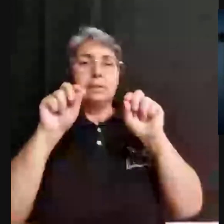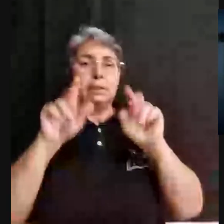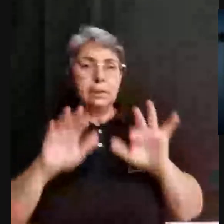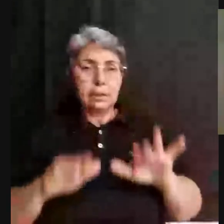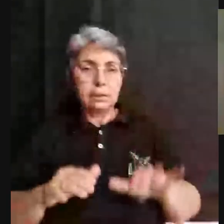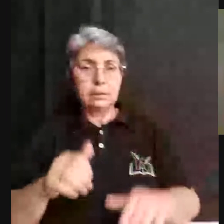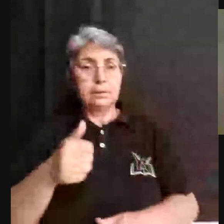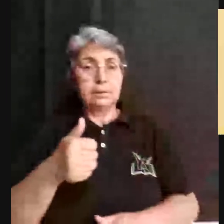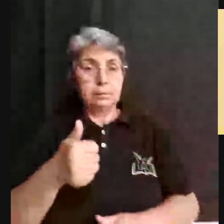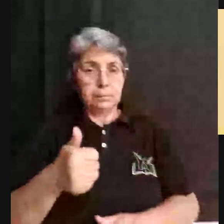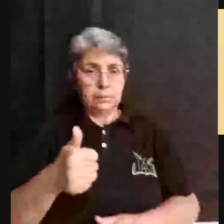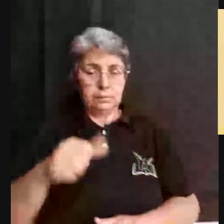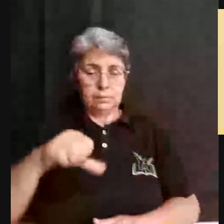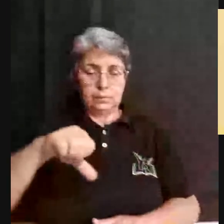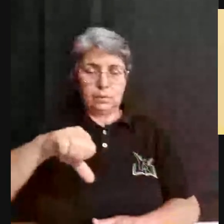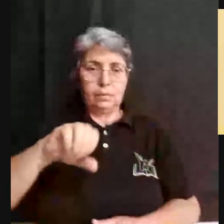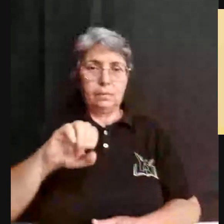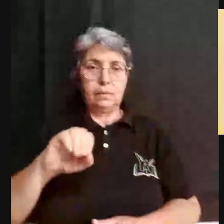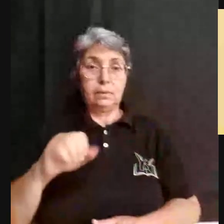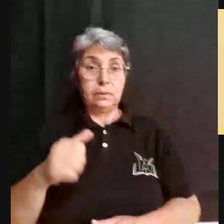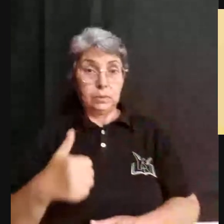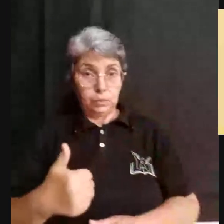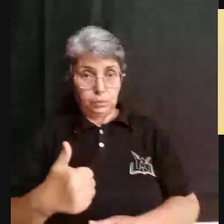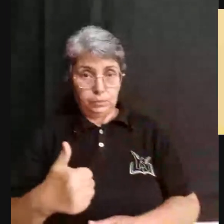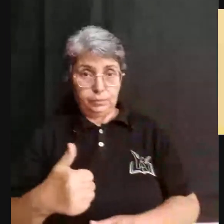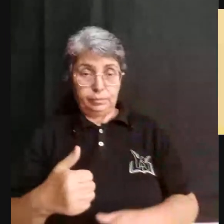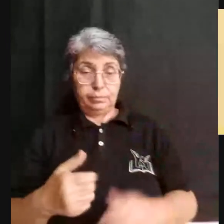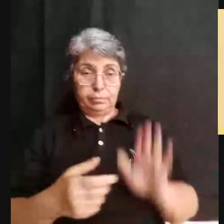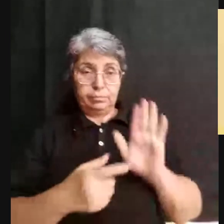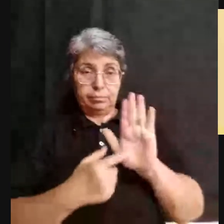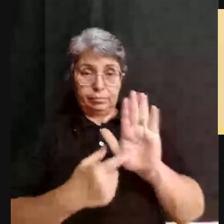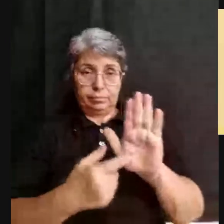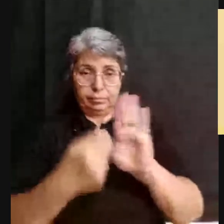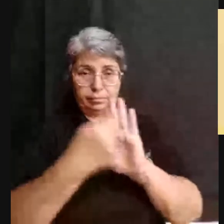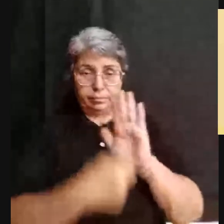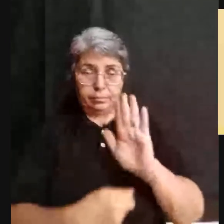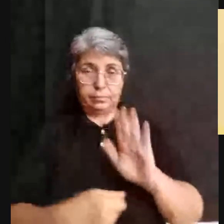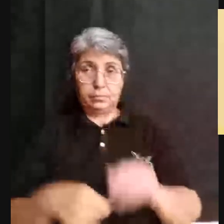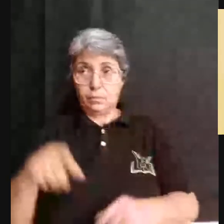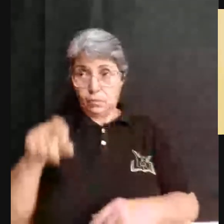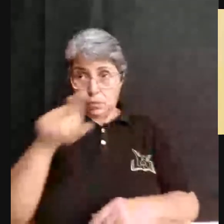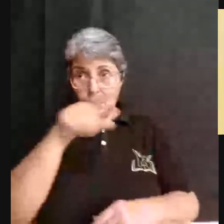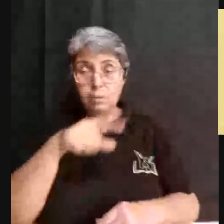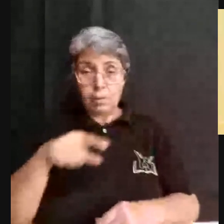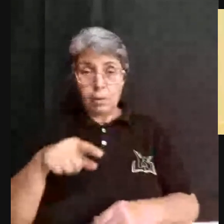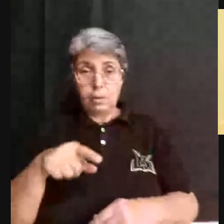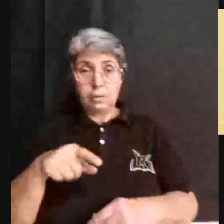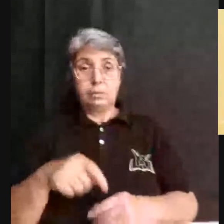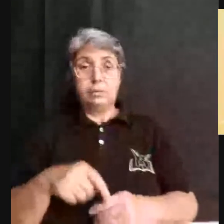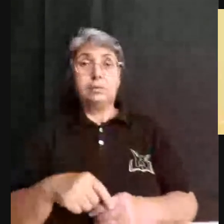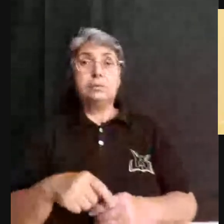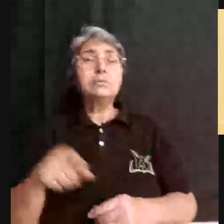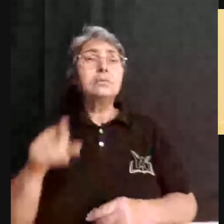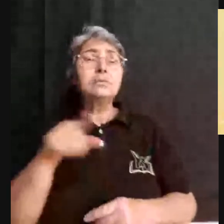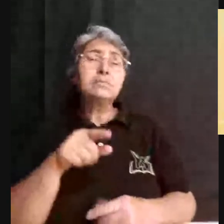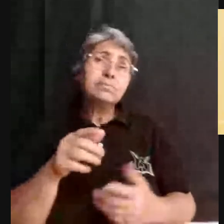1901. Os irmãos consentiram com a luz que Deus havia dado. Veja, os irmãos